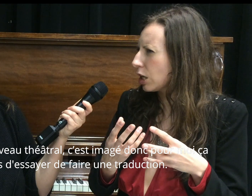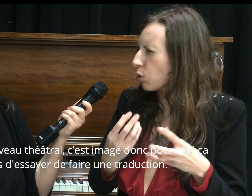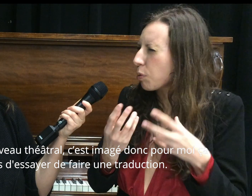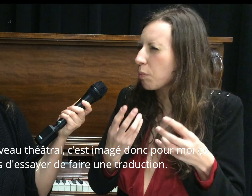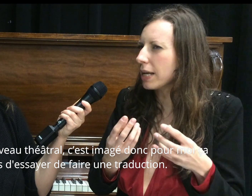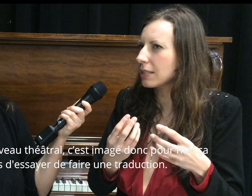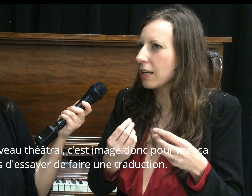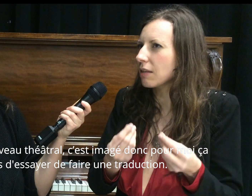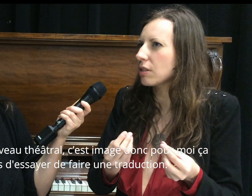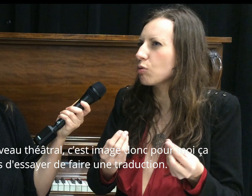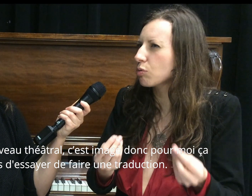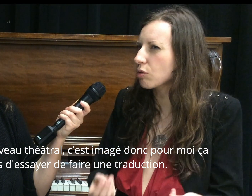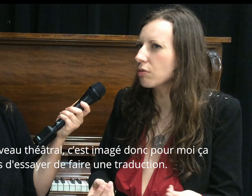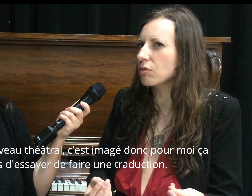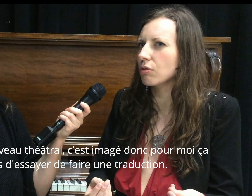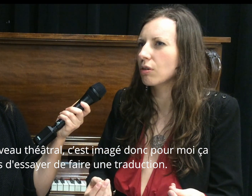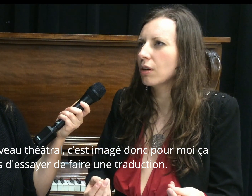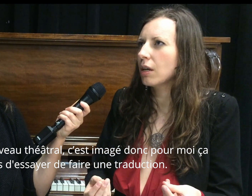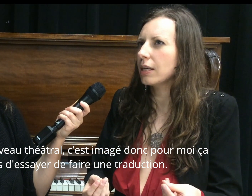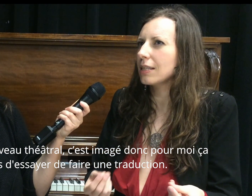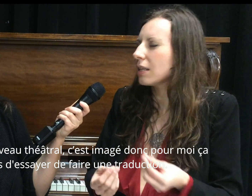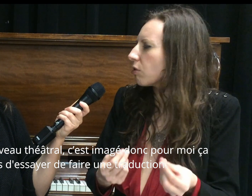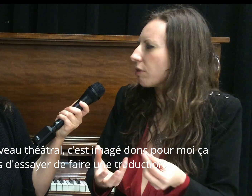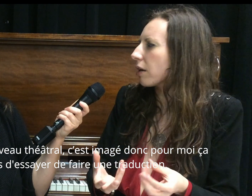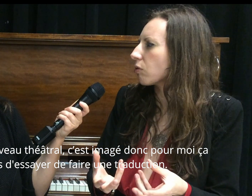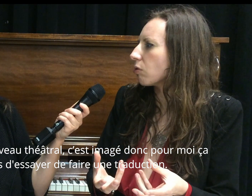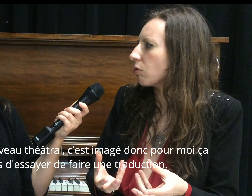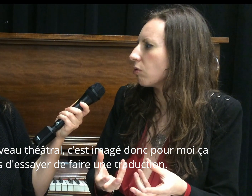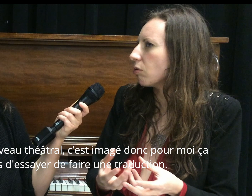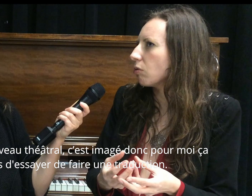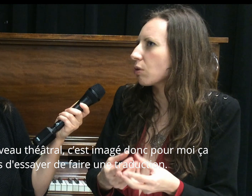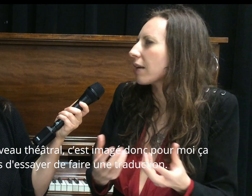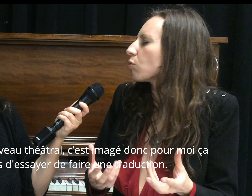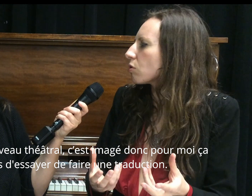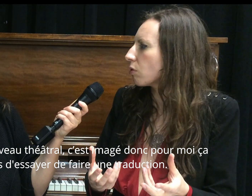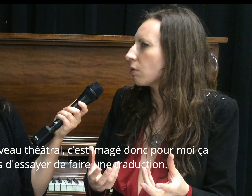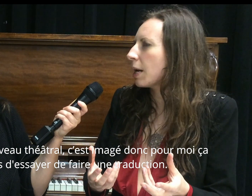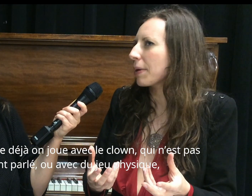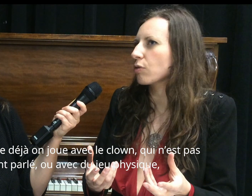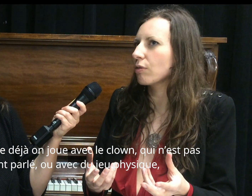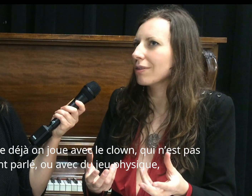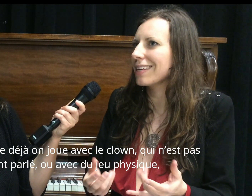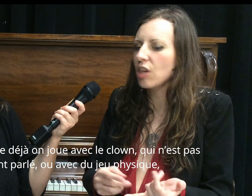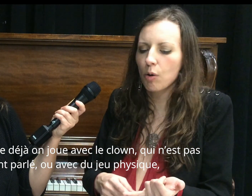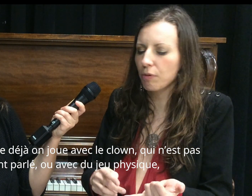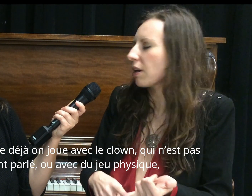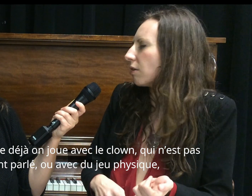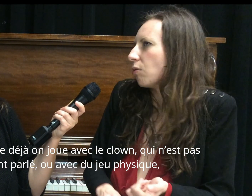Donc pour moi, ça faisait du sens d'essayer de faire une traduction parce que déjà on